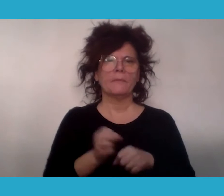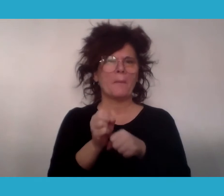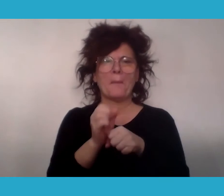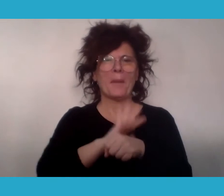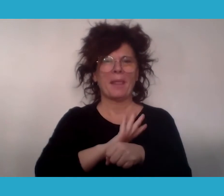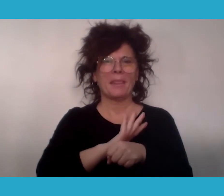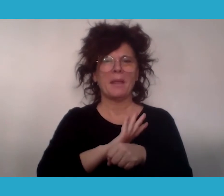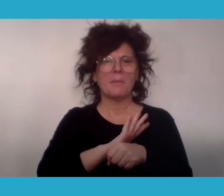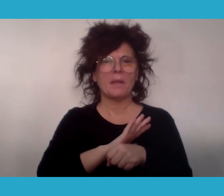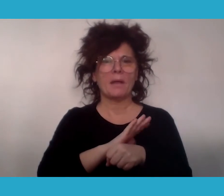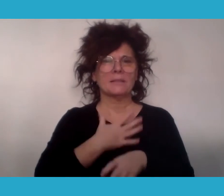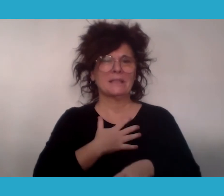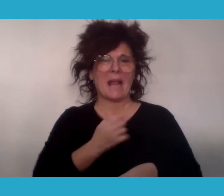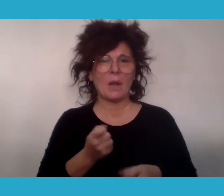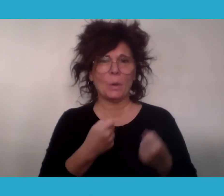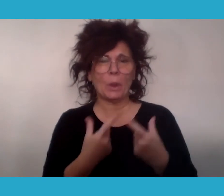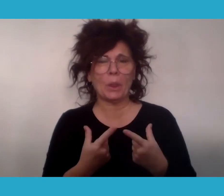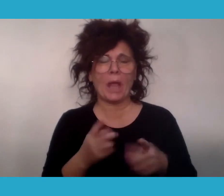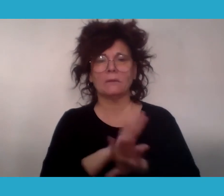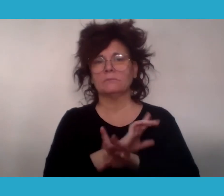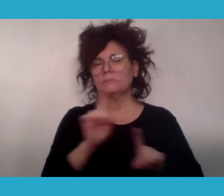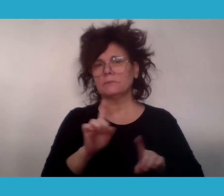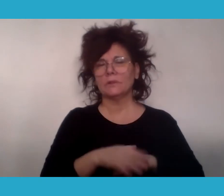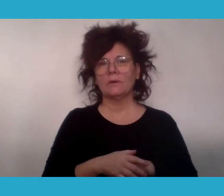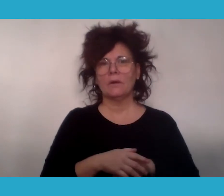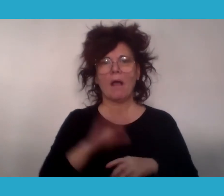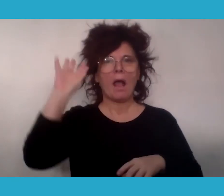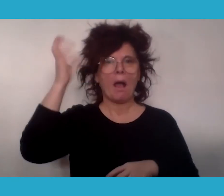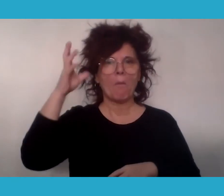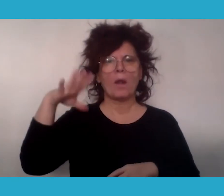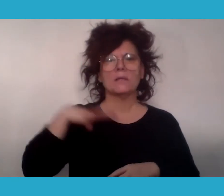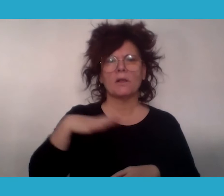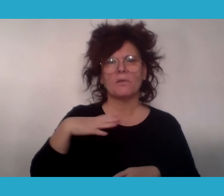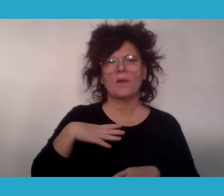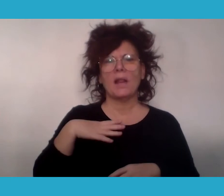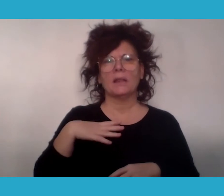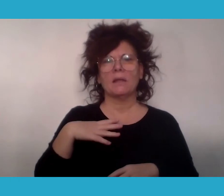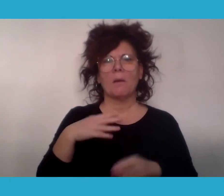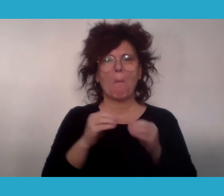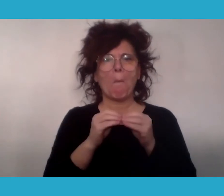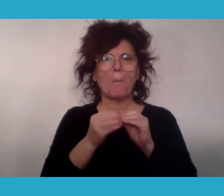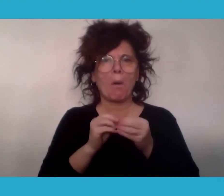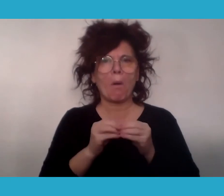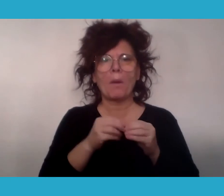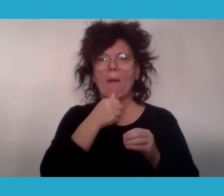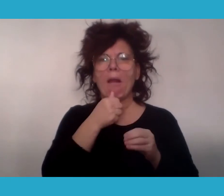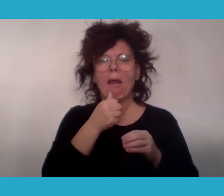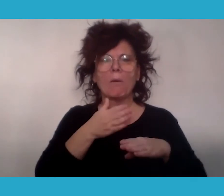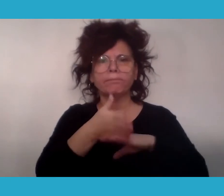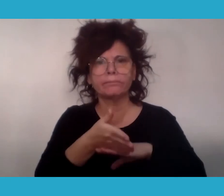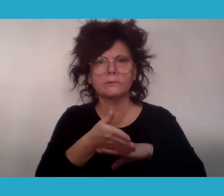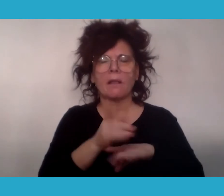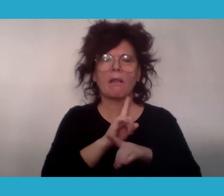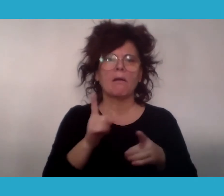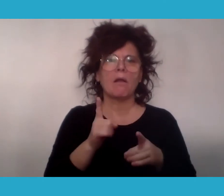el sistema de salud del valle, habla de las carencias de los hospitales y la falta de ambulancias, problemas con el acceso al agua, que debiera estar garantizado por